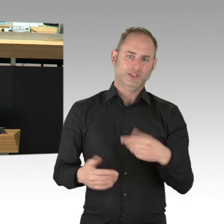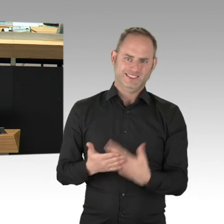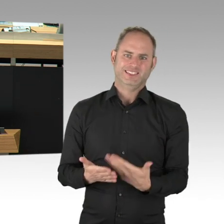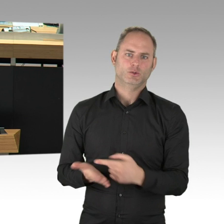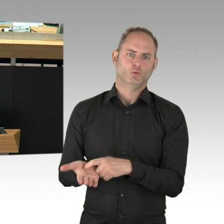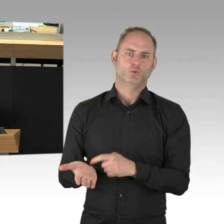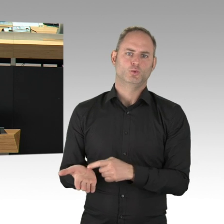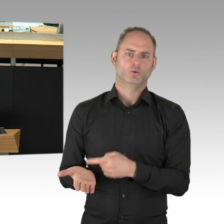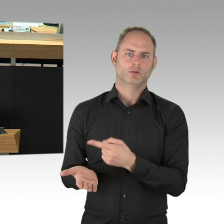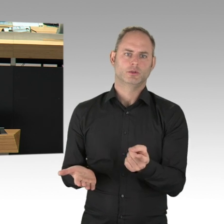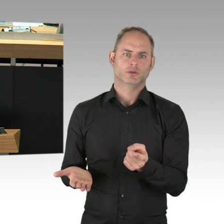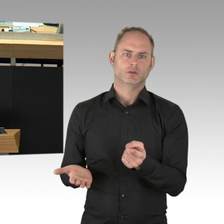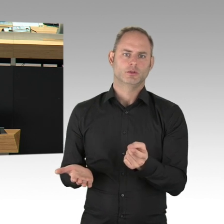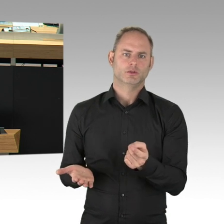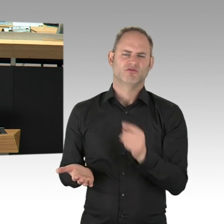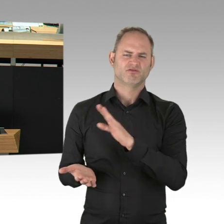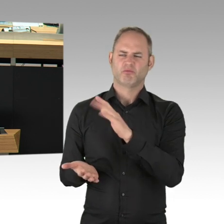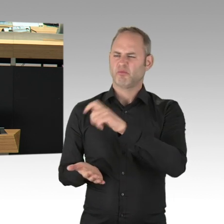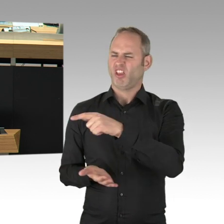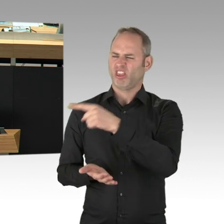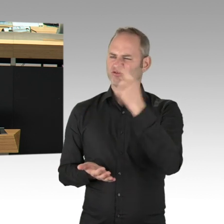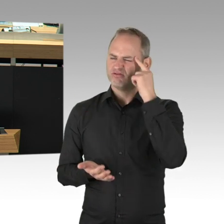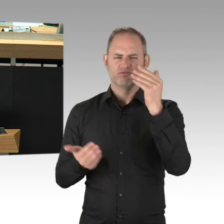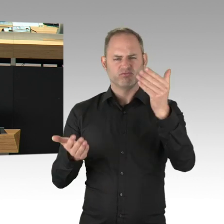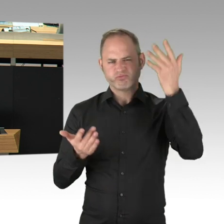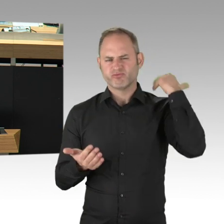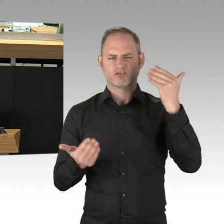den importierten Antisemitismus bekämpfen.